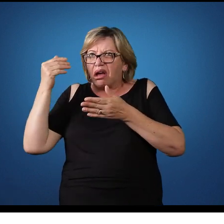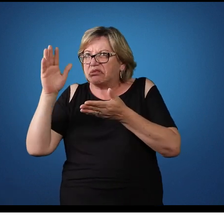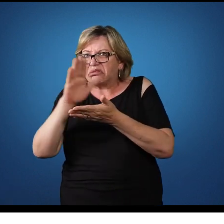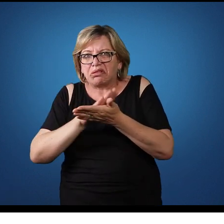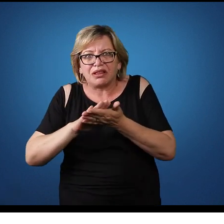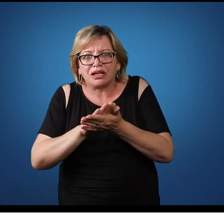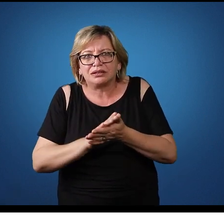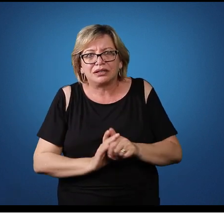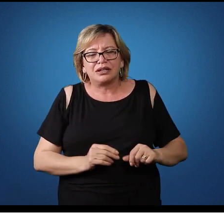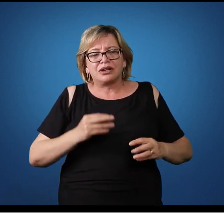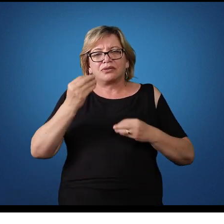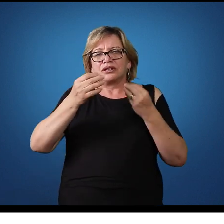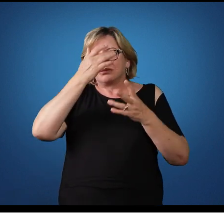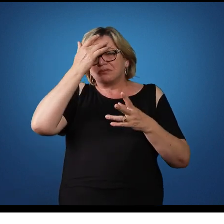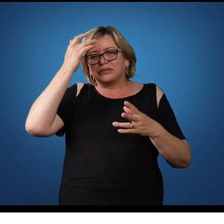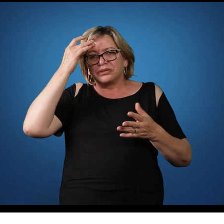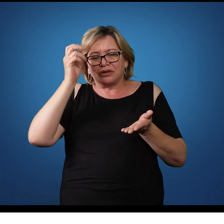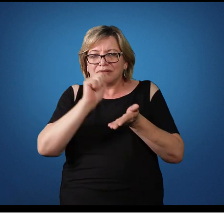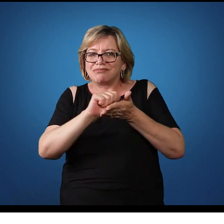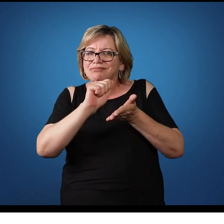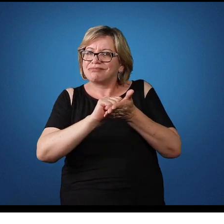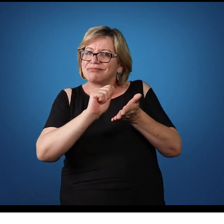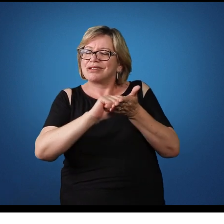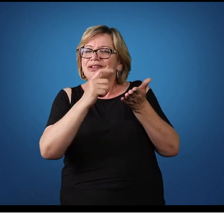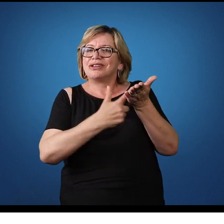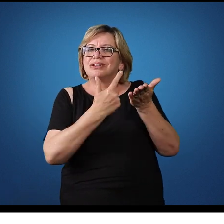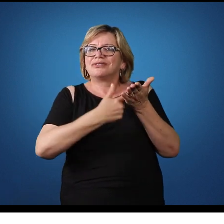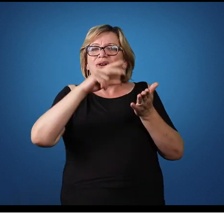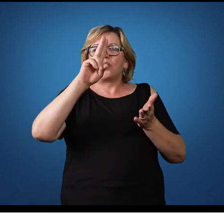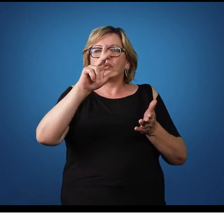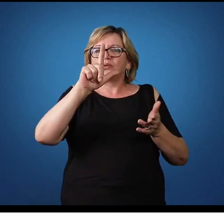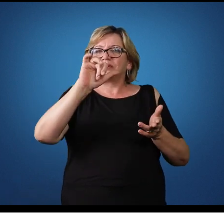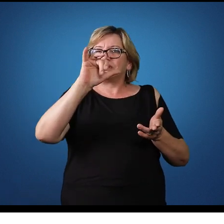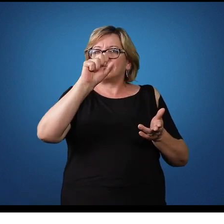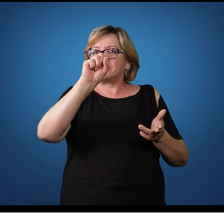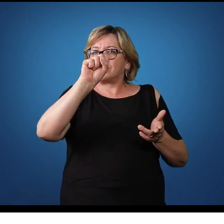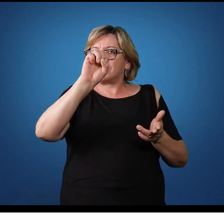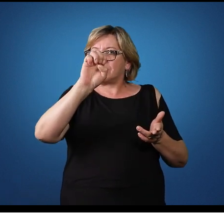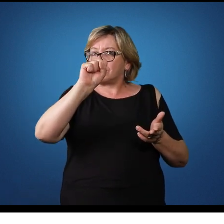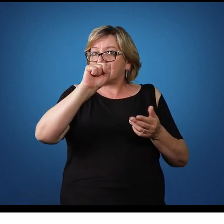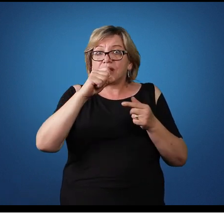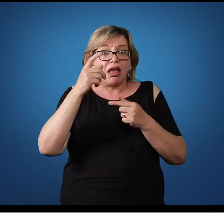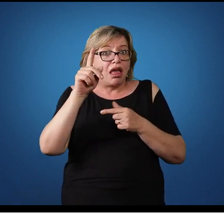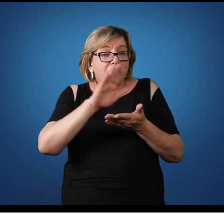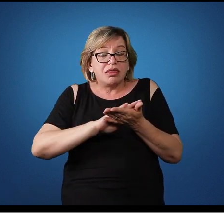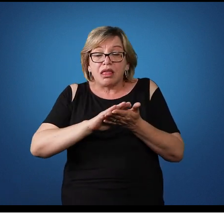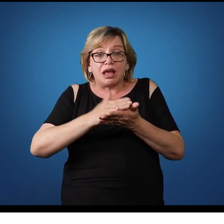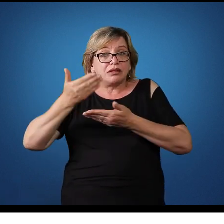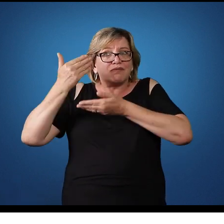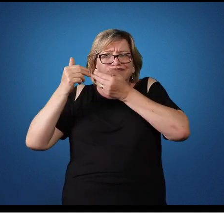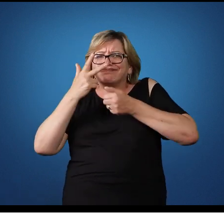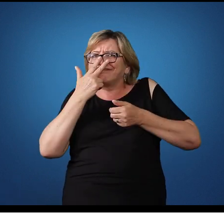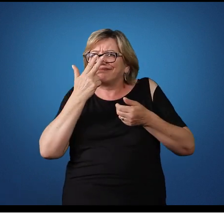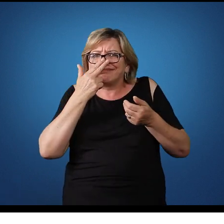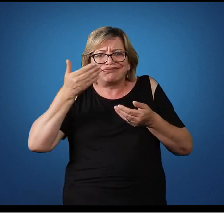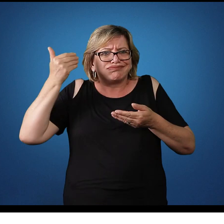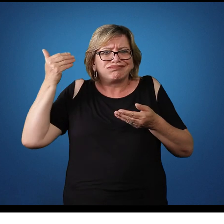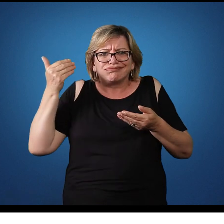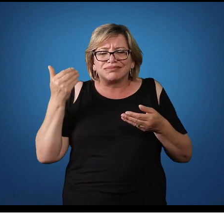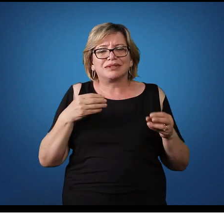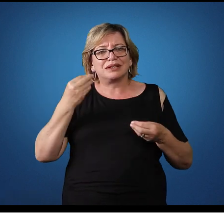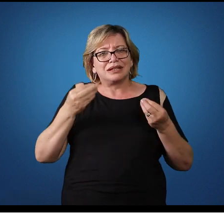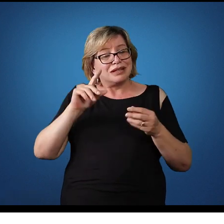o Ulisses, nada semelhante havia sido feito antes. Bem, e no entanto, todos esses são objetos artísticos